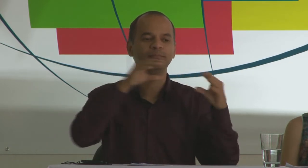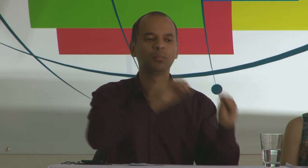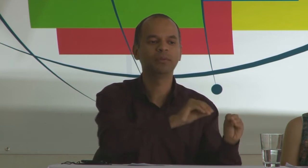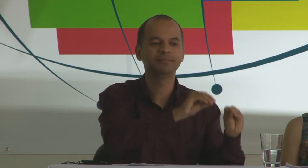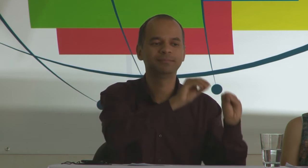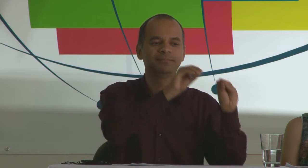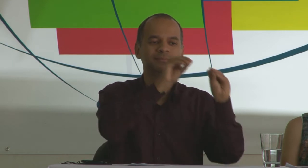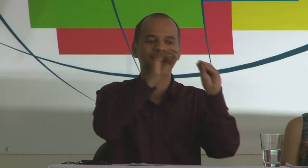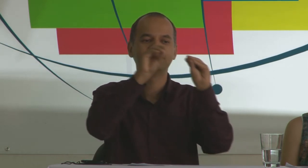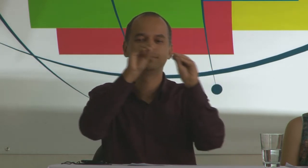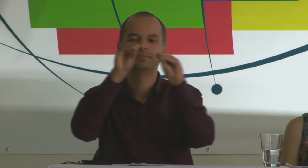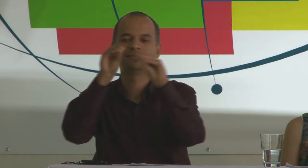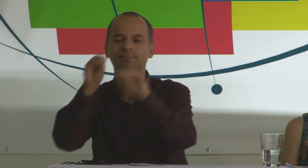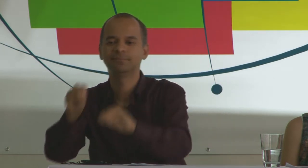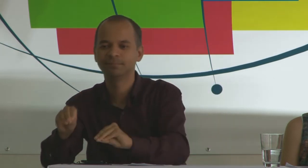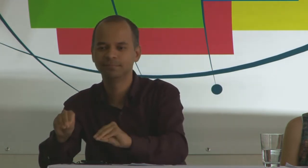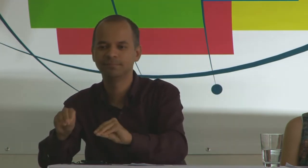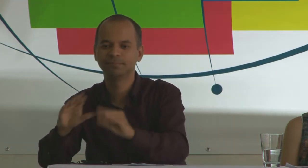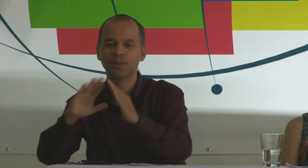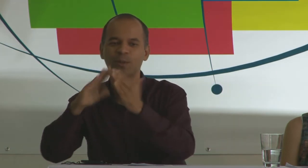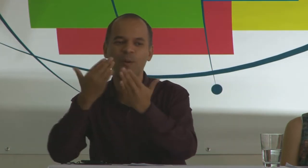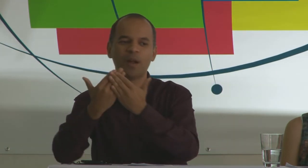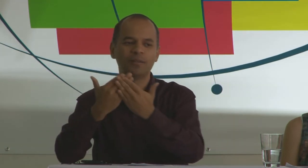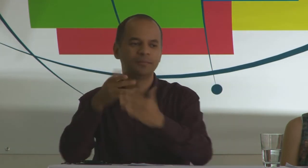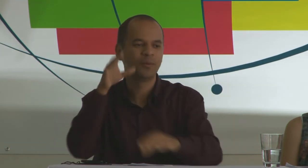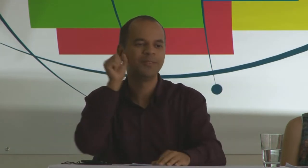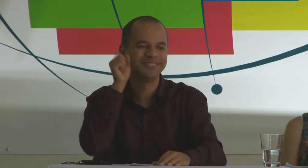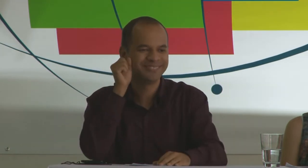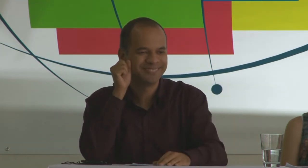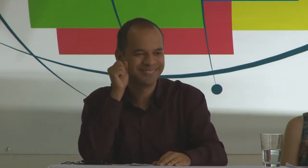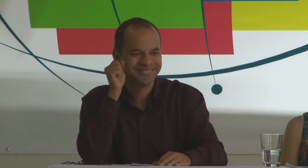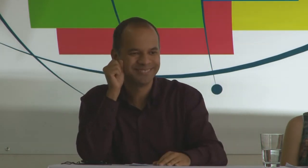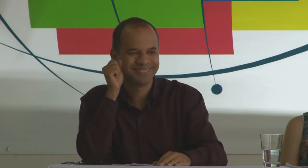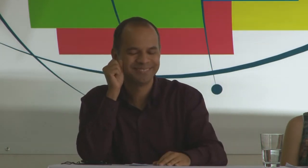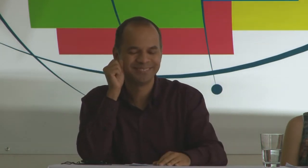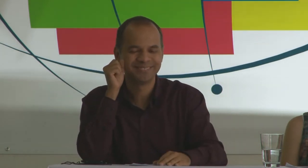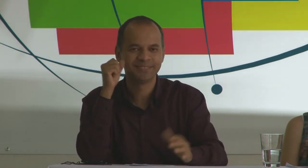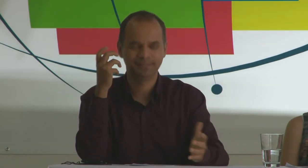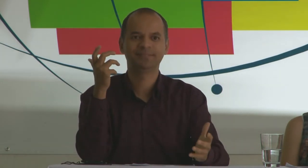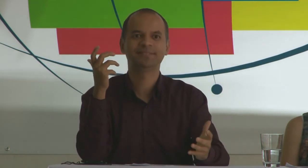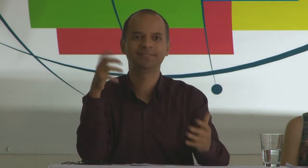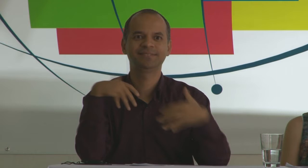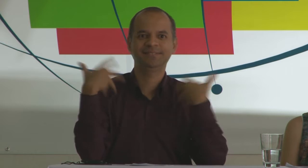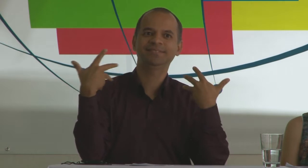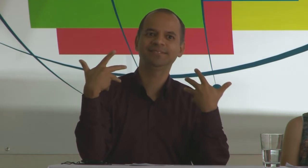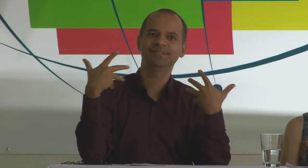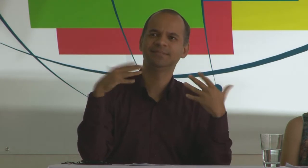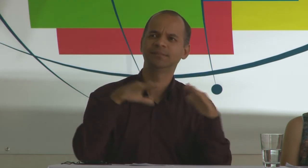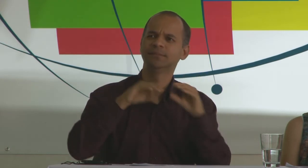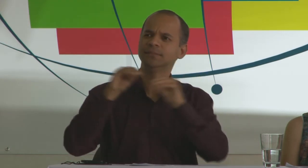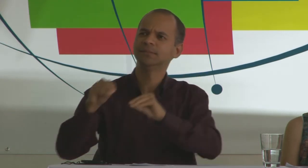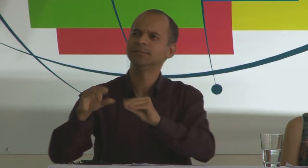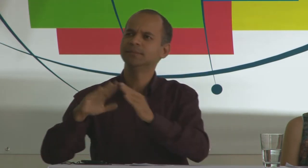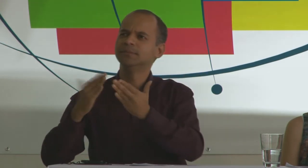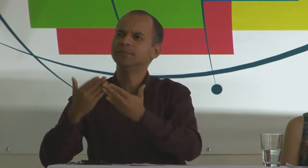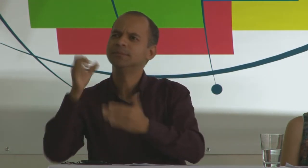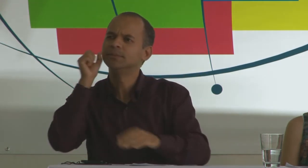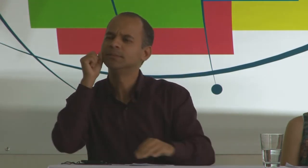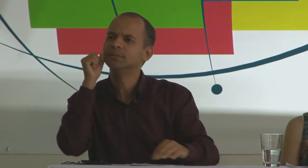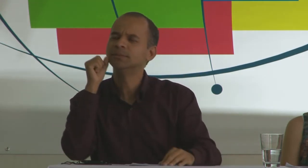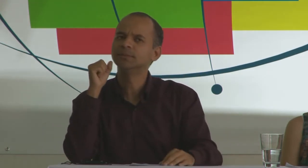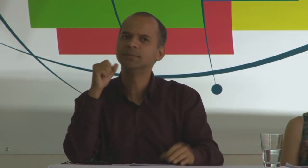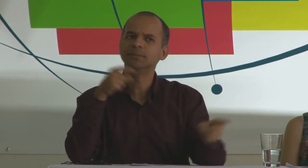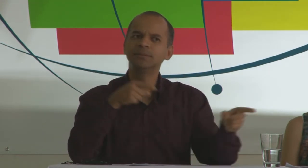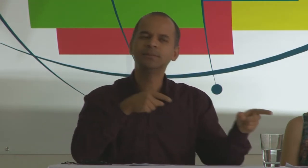fundamental, por exemplo, e depois eu mudei para uma outra escola, que era uma escola no contexto diferenciado, não era mais uma escola para